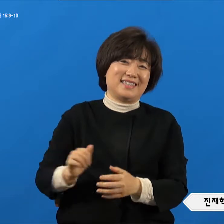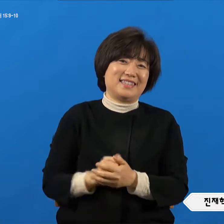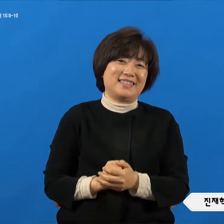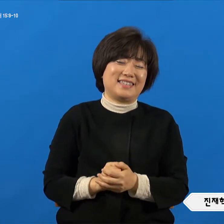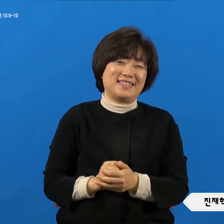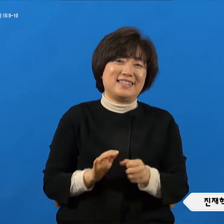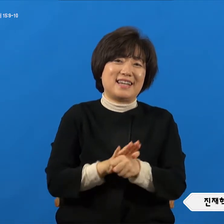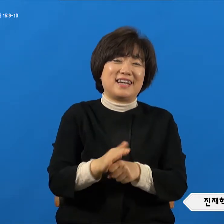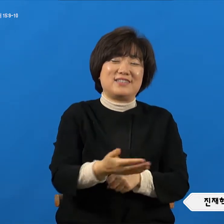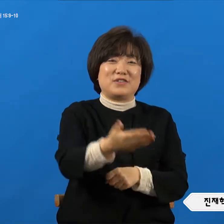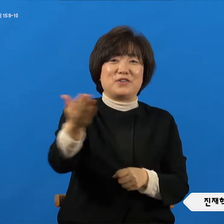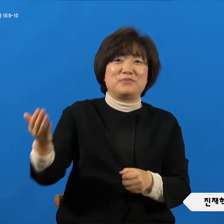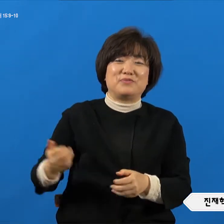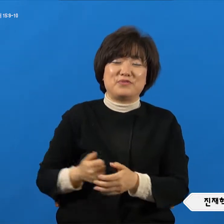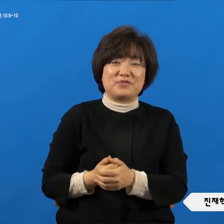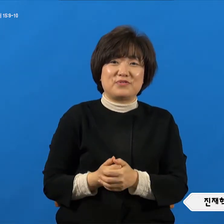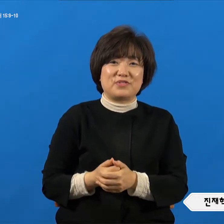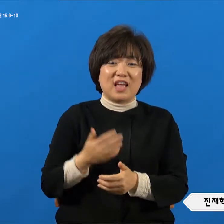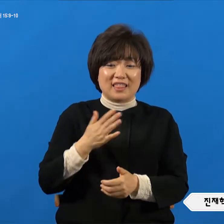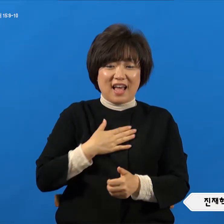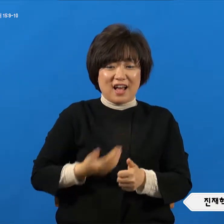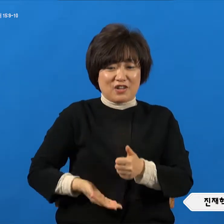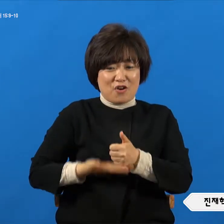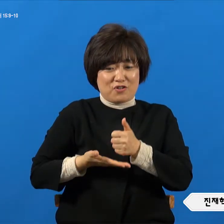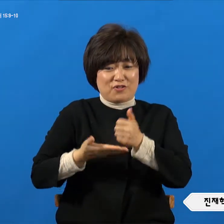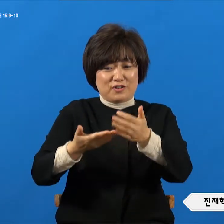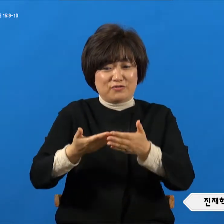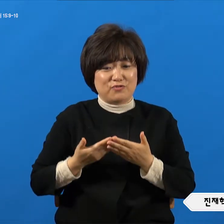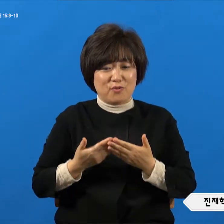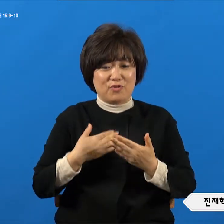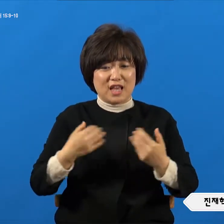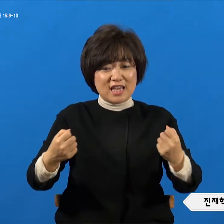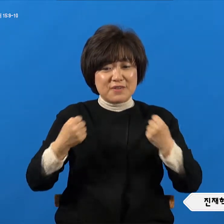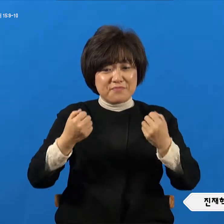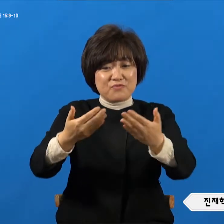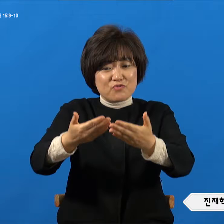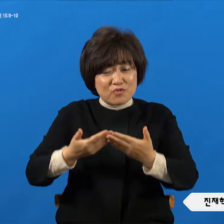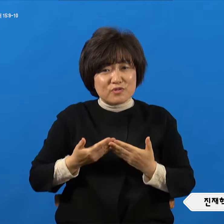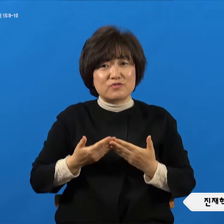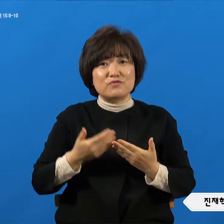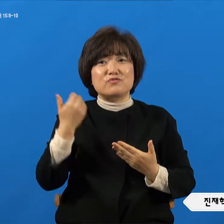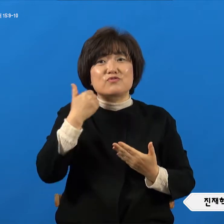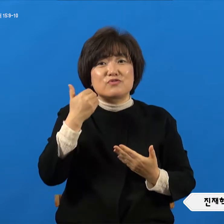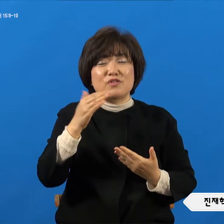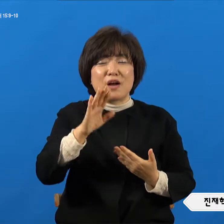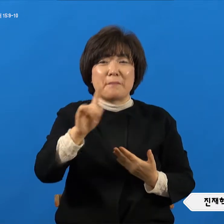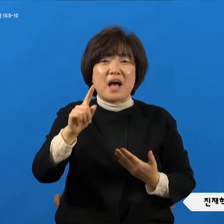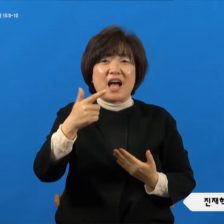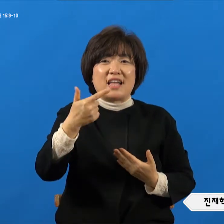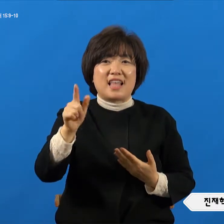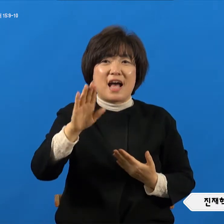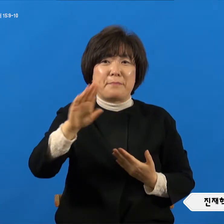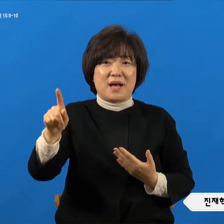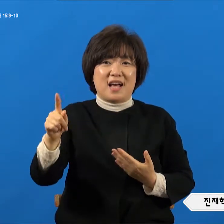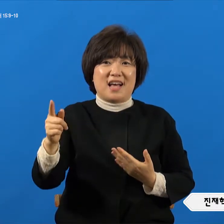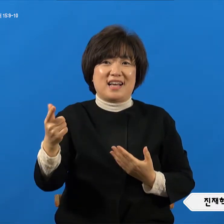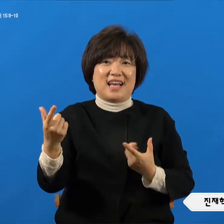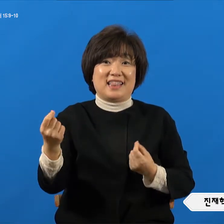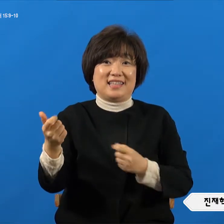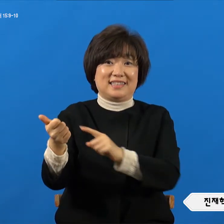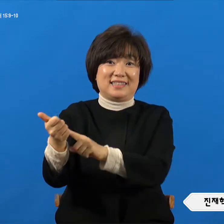사랑하는 여러분, 우리에게 격려가 되고 힘이 됐던 바나바 같은 사람들, 바로 그